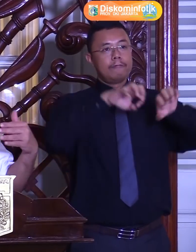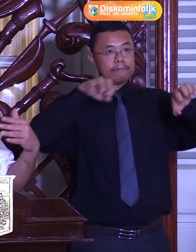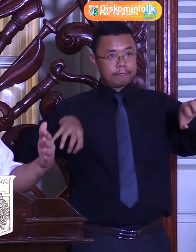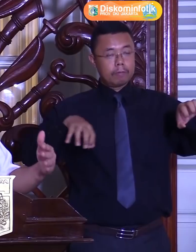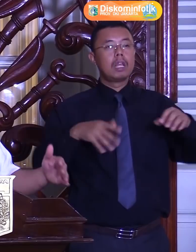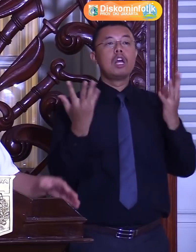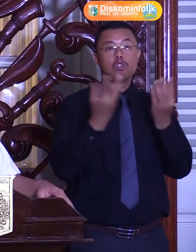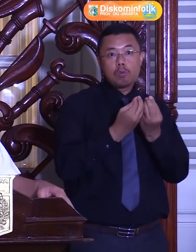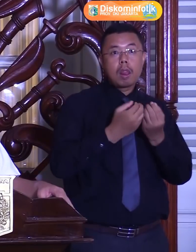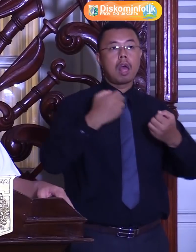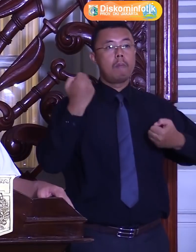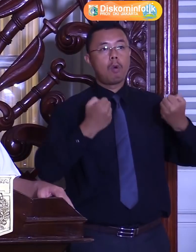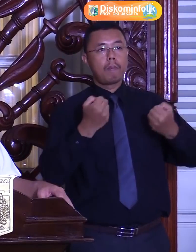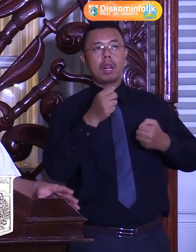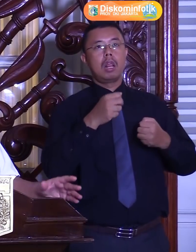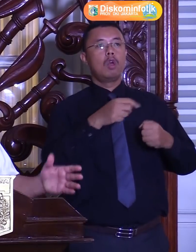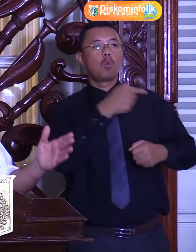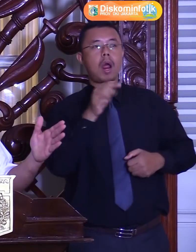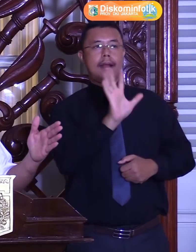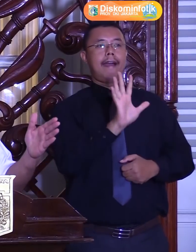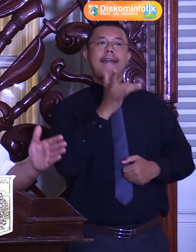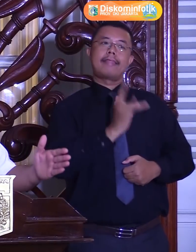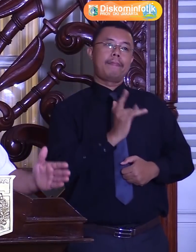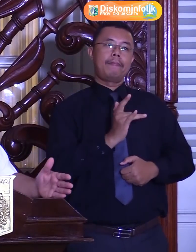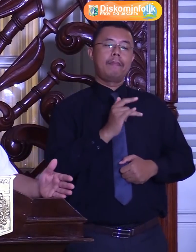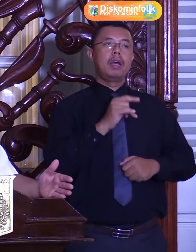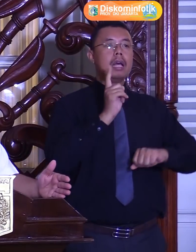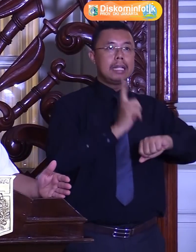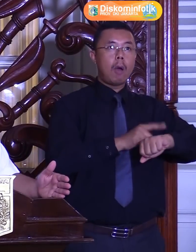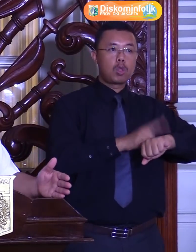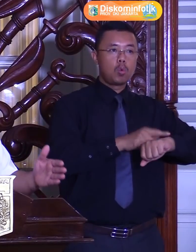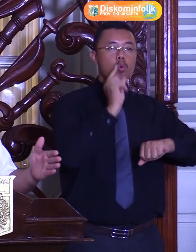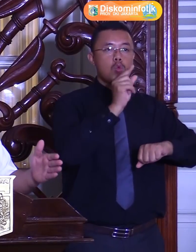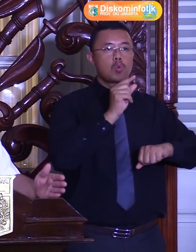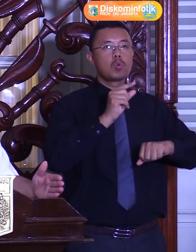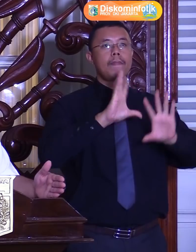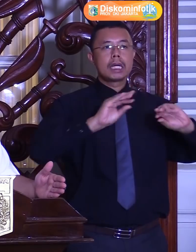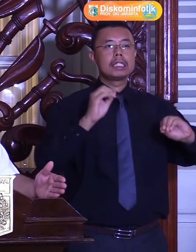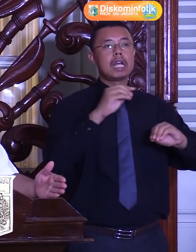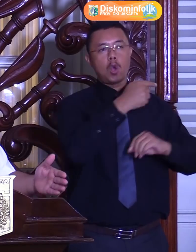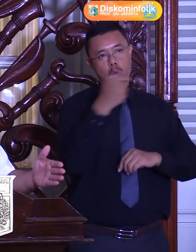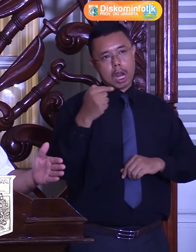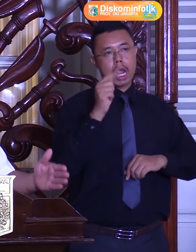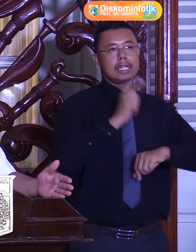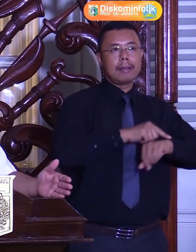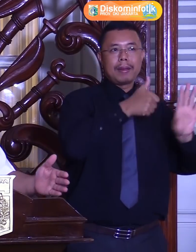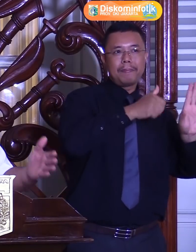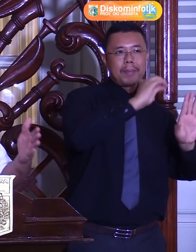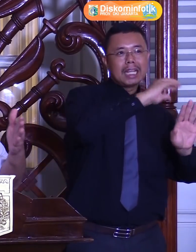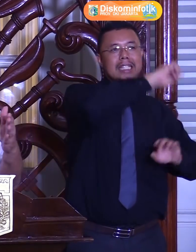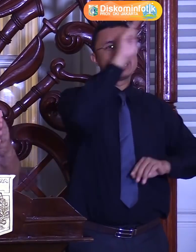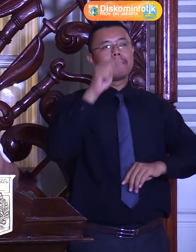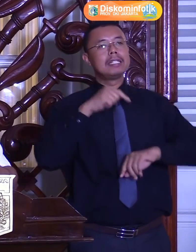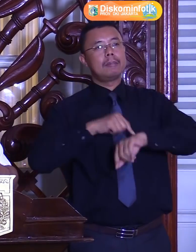jumlah kendaraannya tidak berkurang. Jam operasinya berkurang. Dari jam 6 pagi sampai